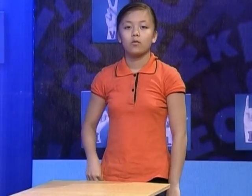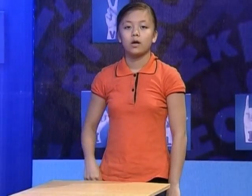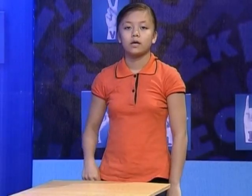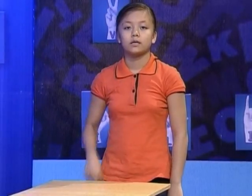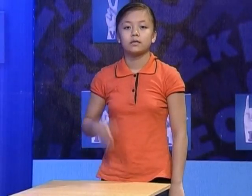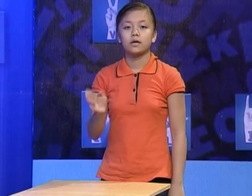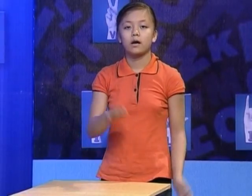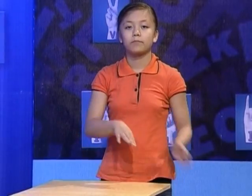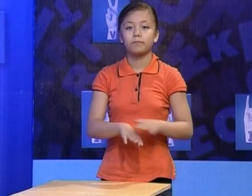Đây là ký hiệu gấp quần áo đấy.